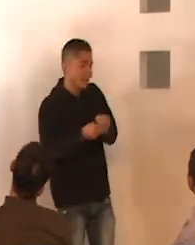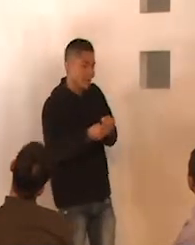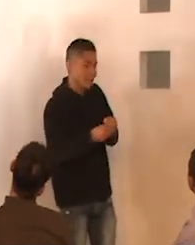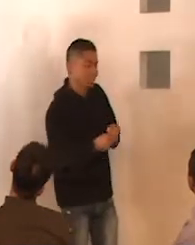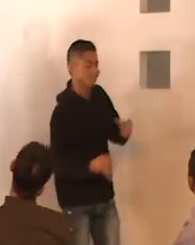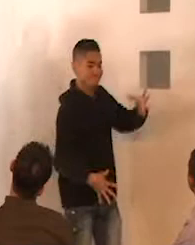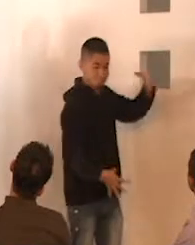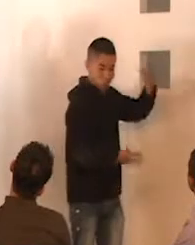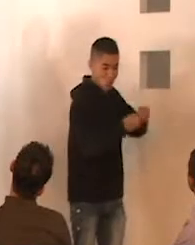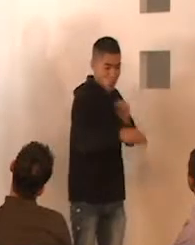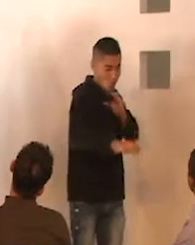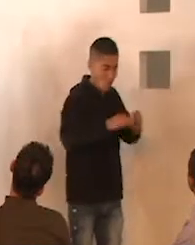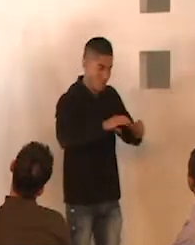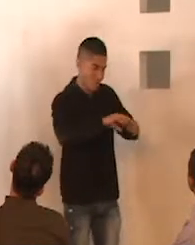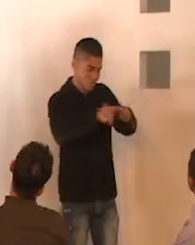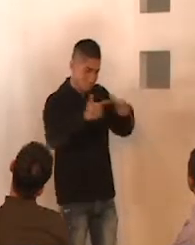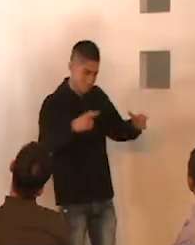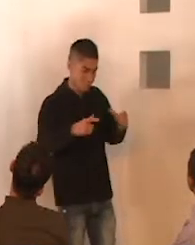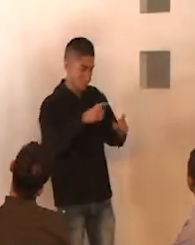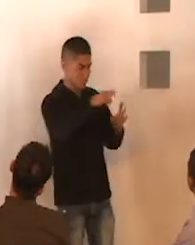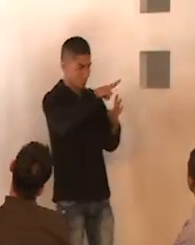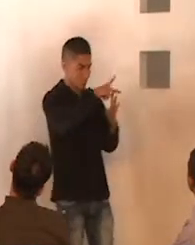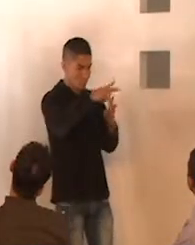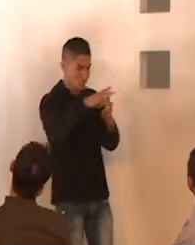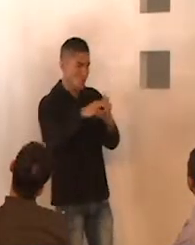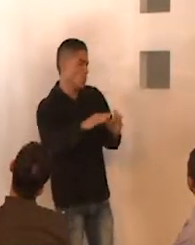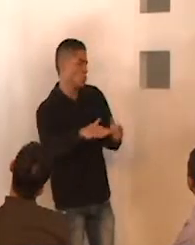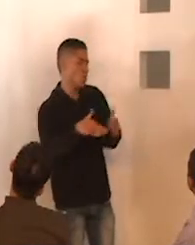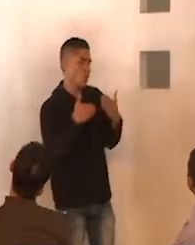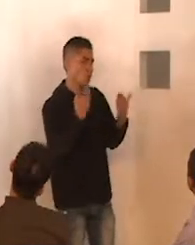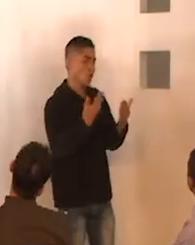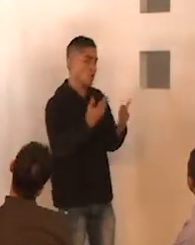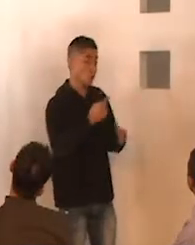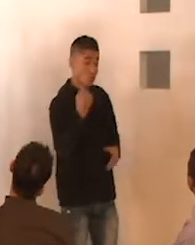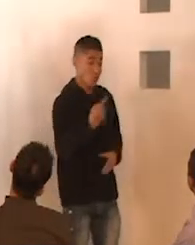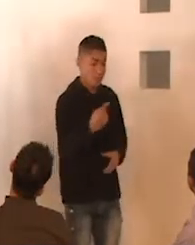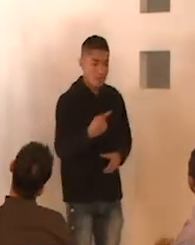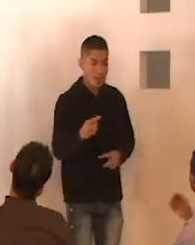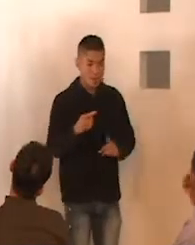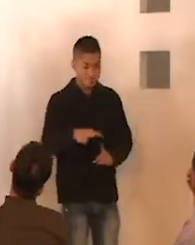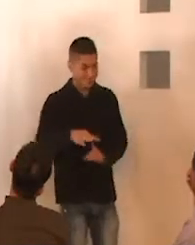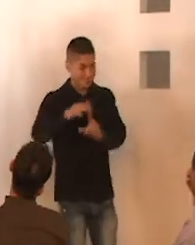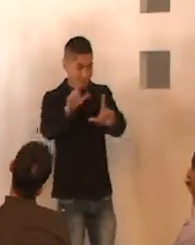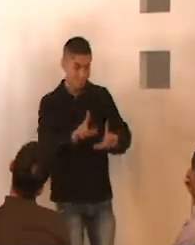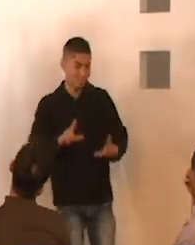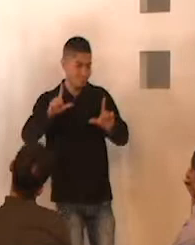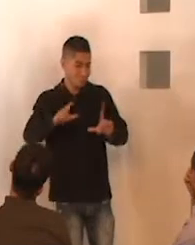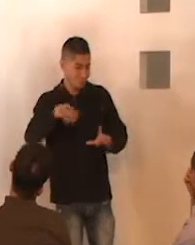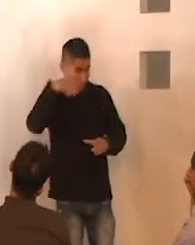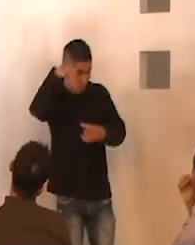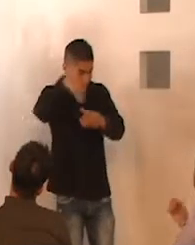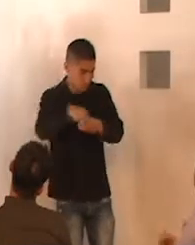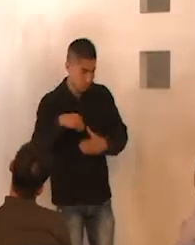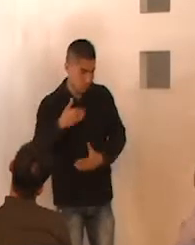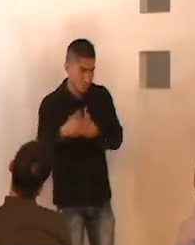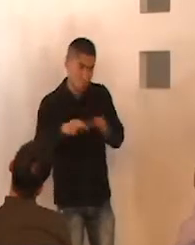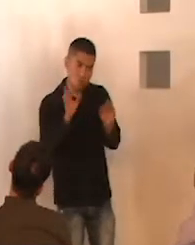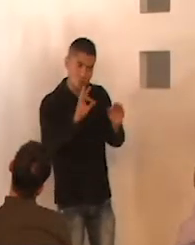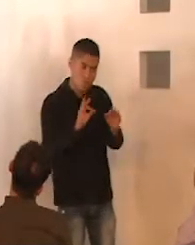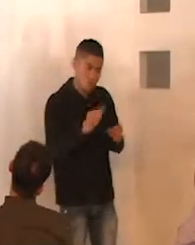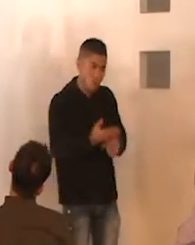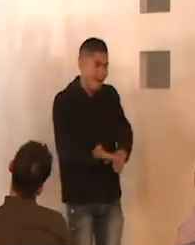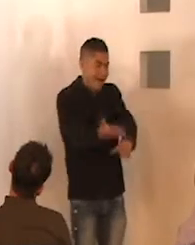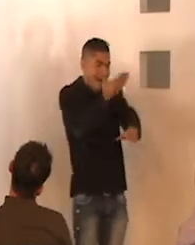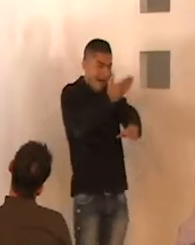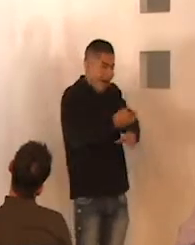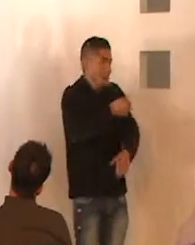y alternativa, no solamente en el proceso de especialización, sino pienso también que desde el mismo momento de la formación